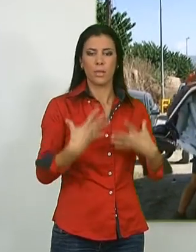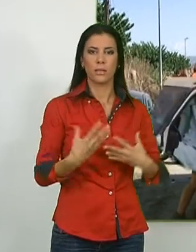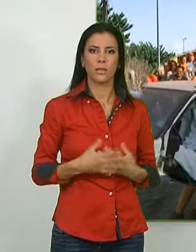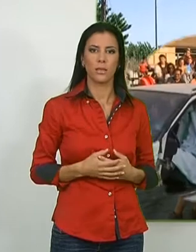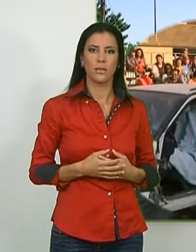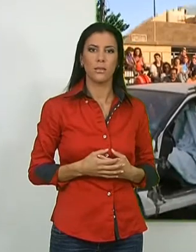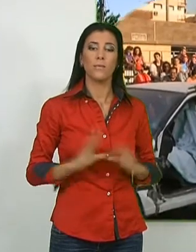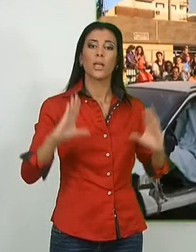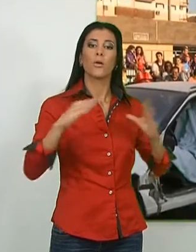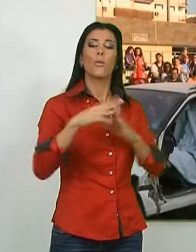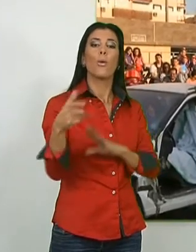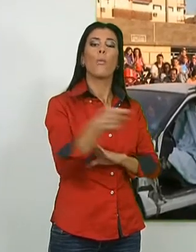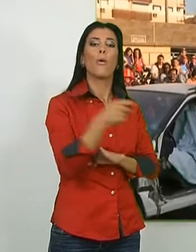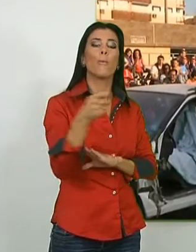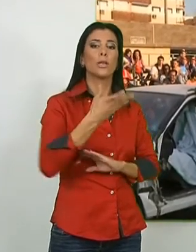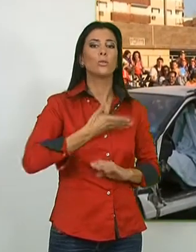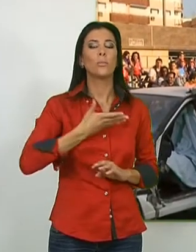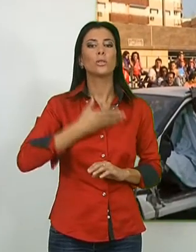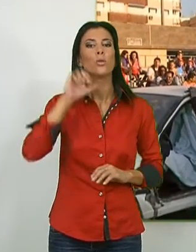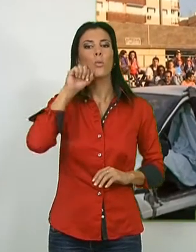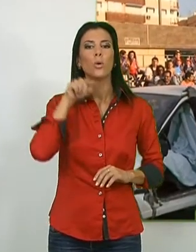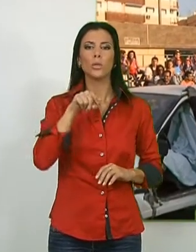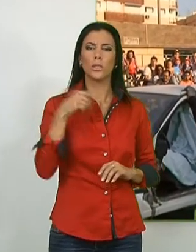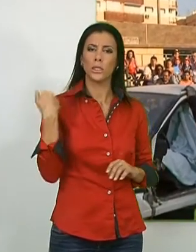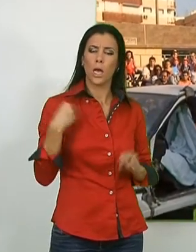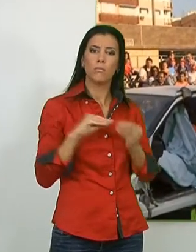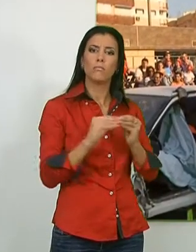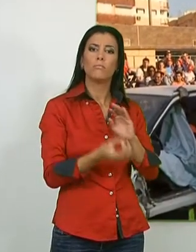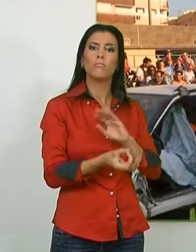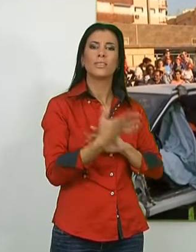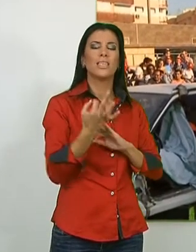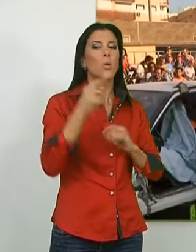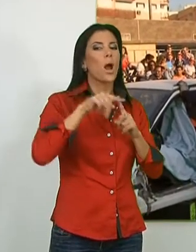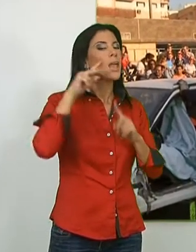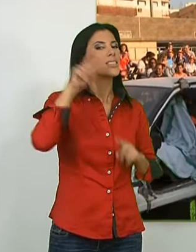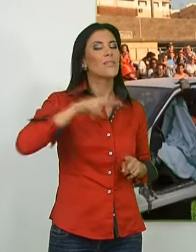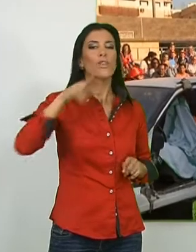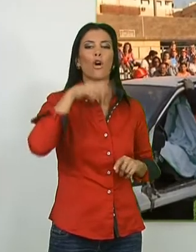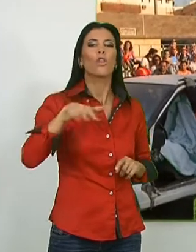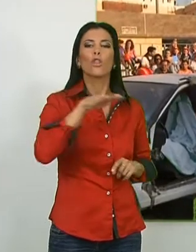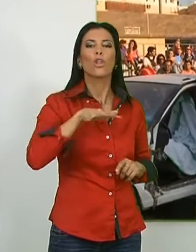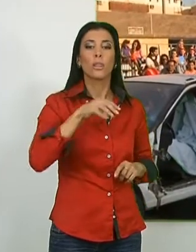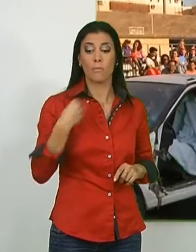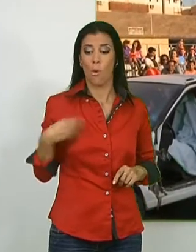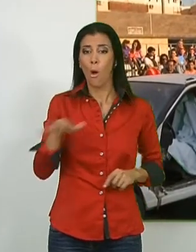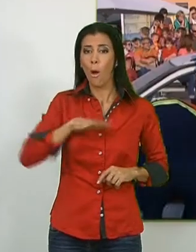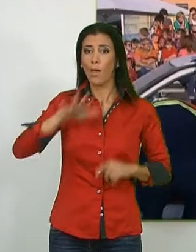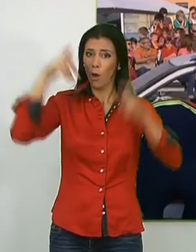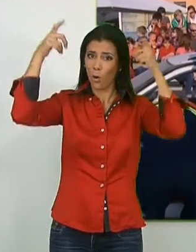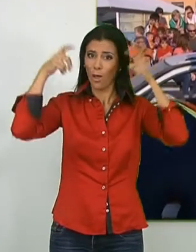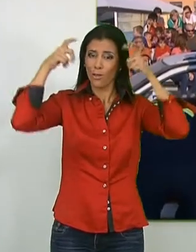trabajo el cuerpo de bomberos del ayuntamiento de motril ha realizado una exhibición en la plaza de la coronación